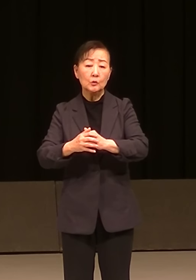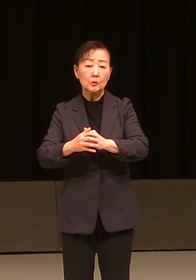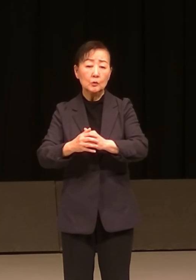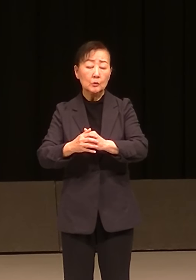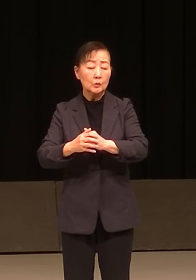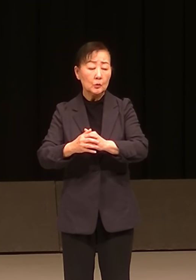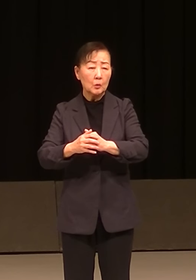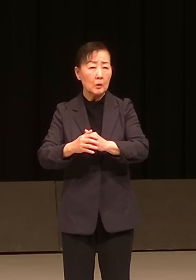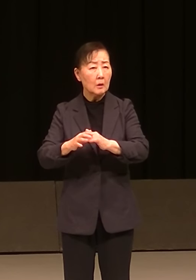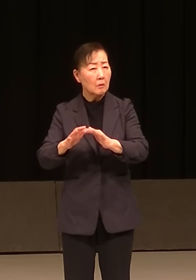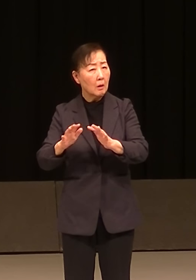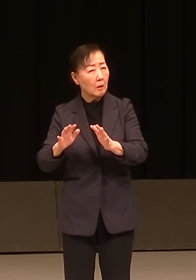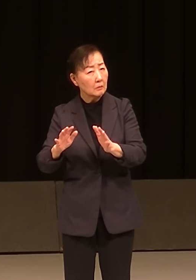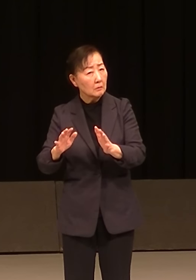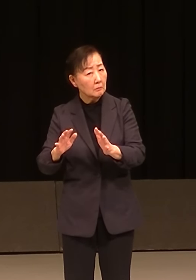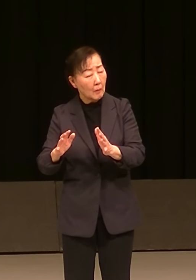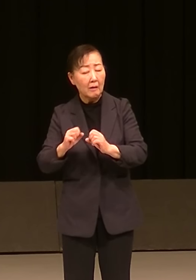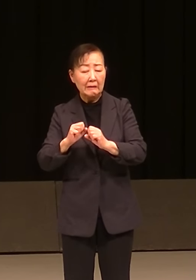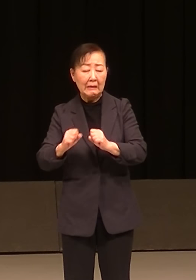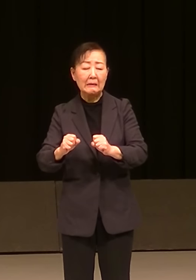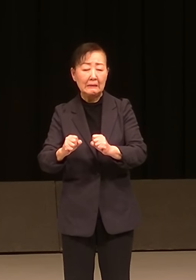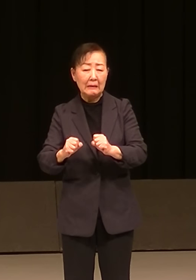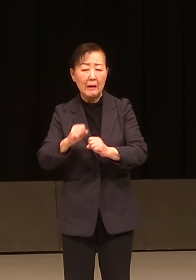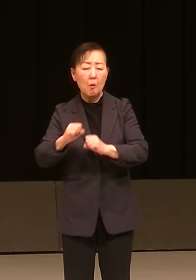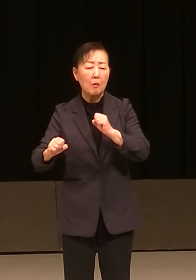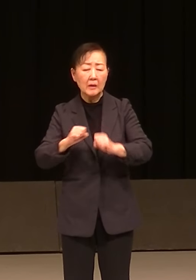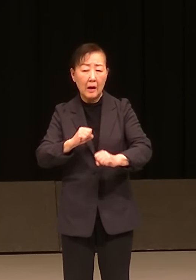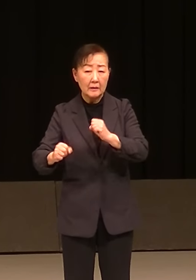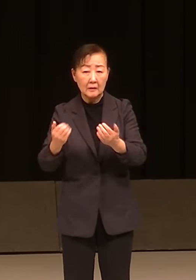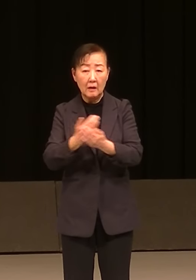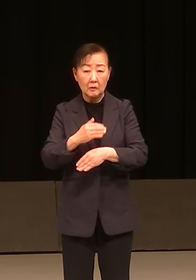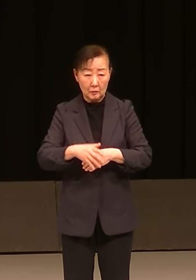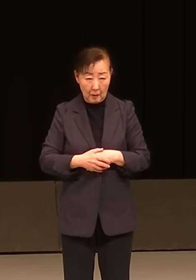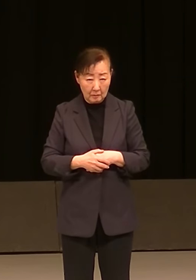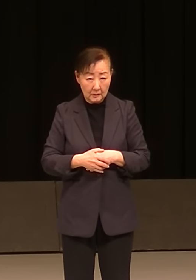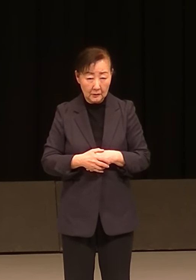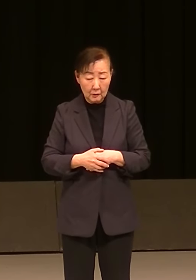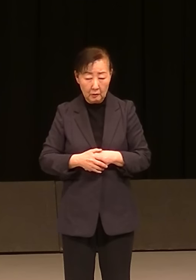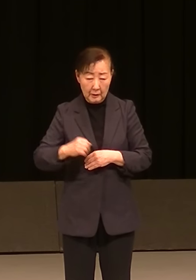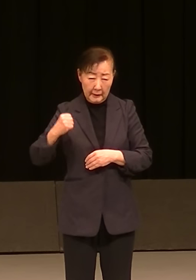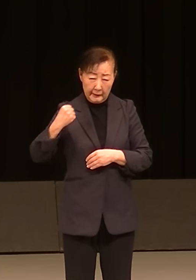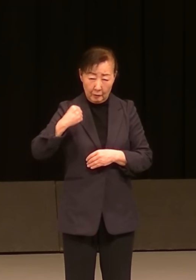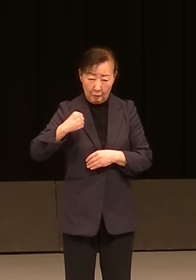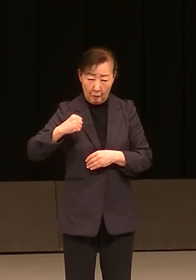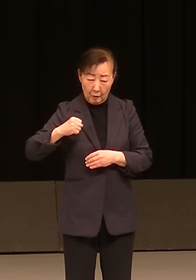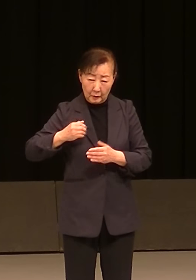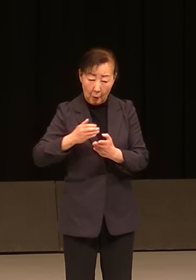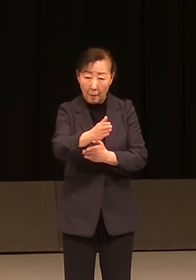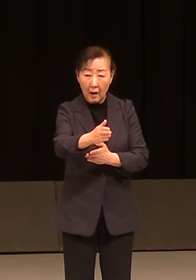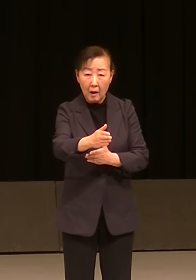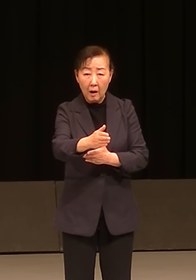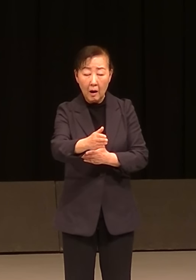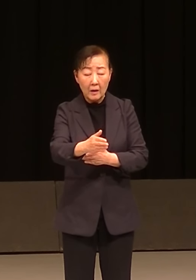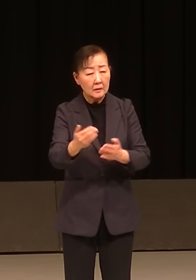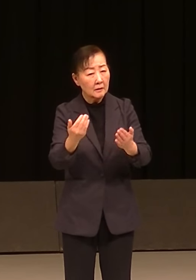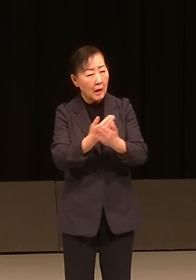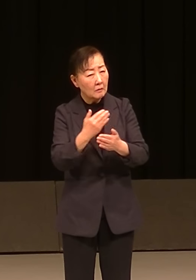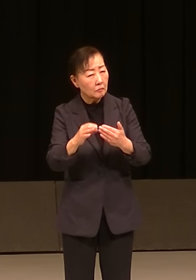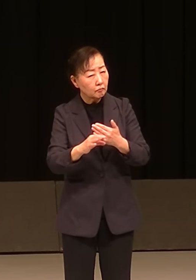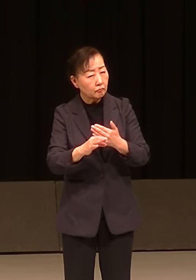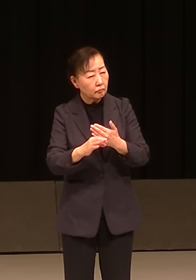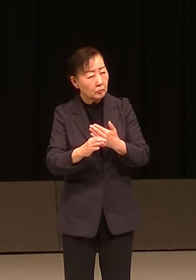ともなくやりたい放題になるというような、そういう強行突破の方向に、向かう恐れさ